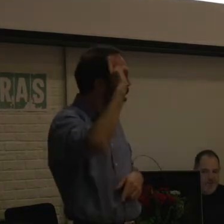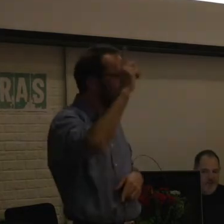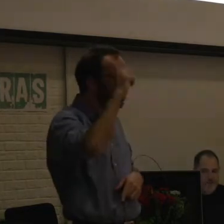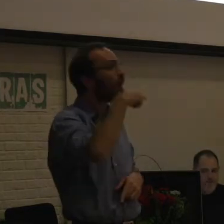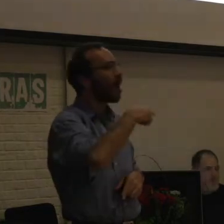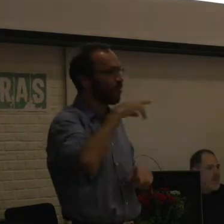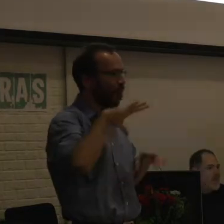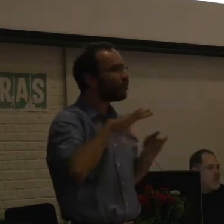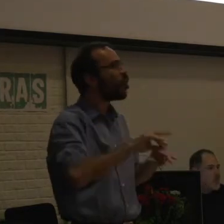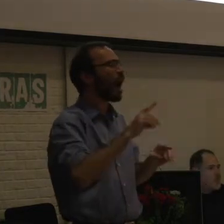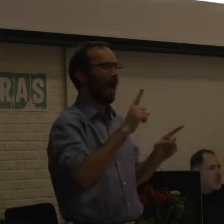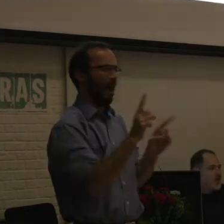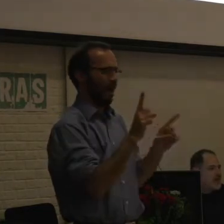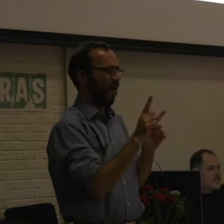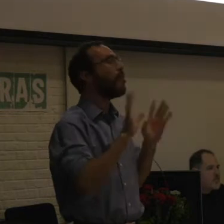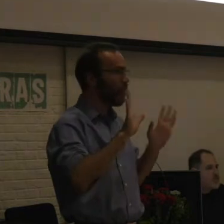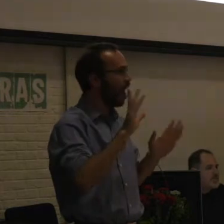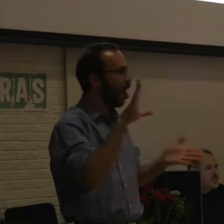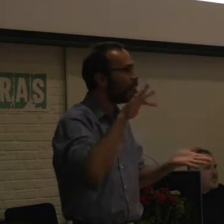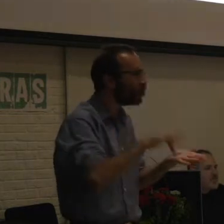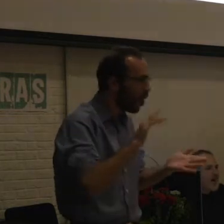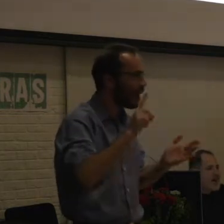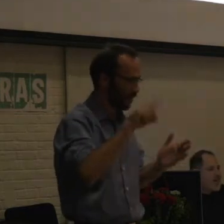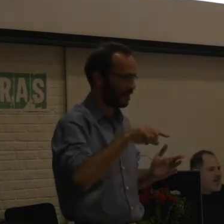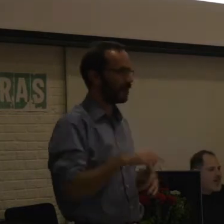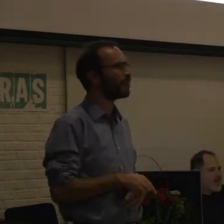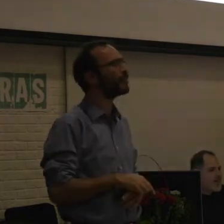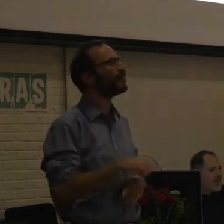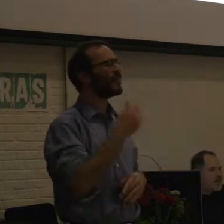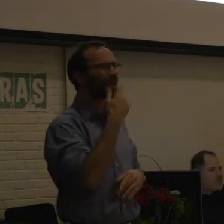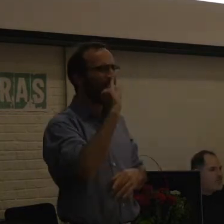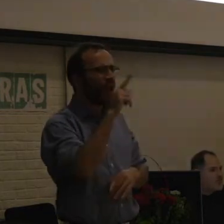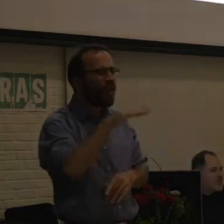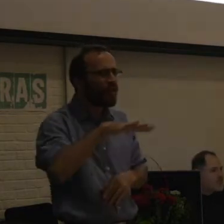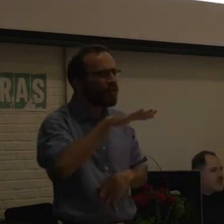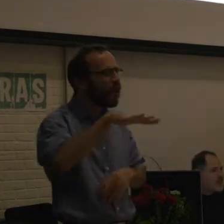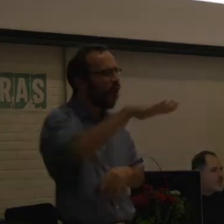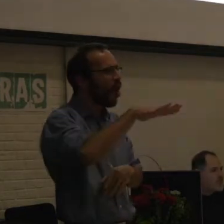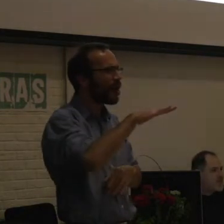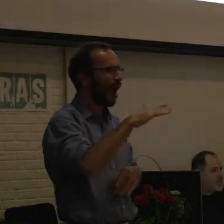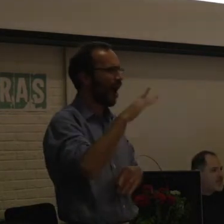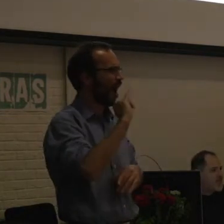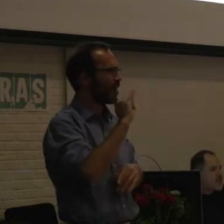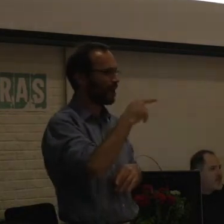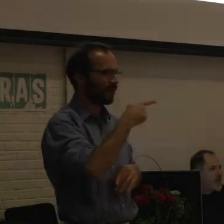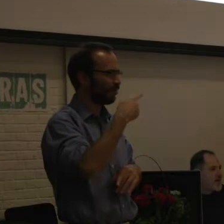histórica. En cuanto a lugares, bueno, pues hay, tenemos en Madrid un patrimonio tan